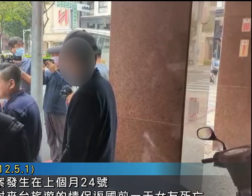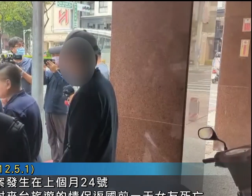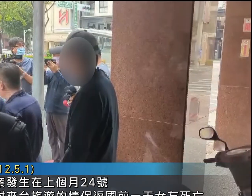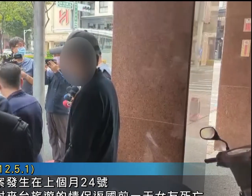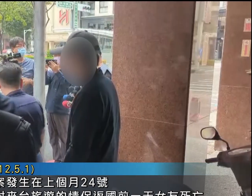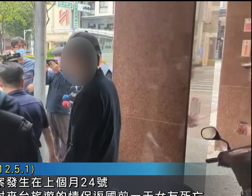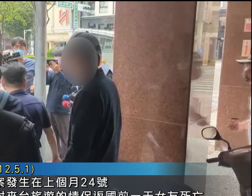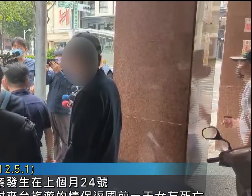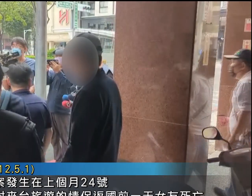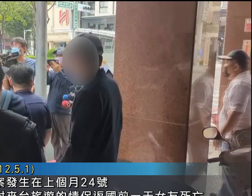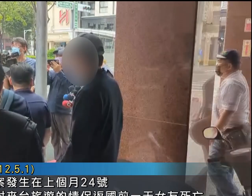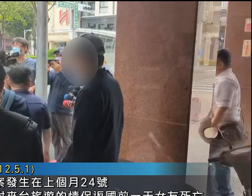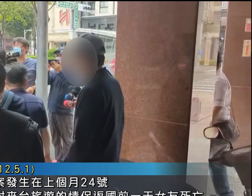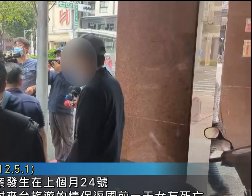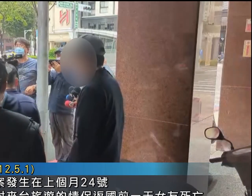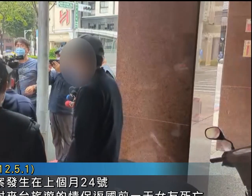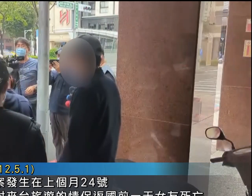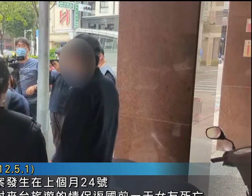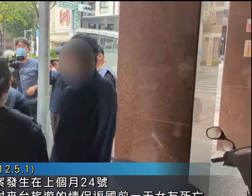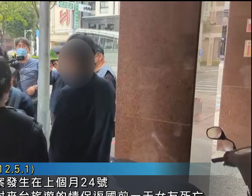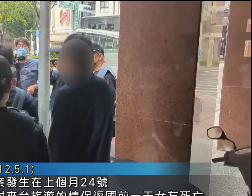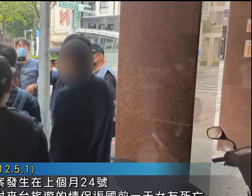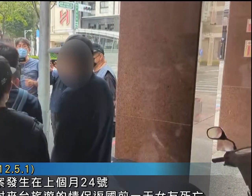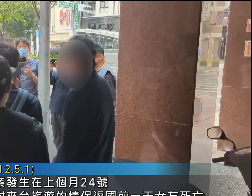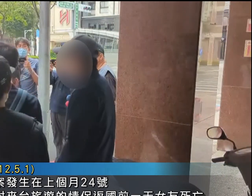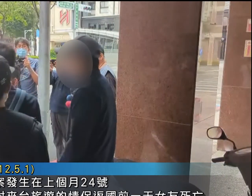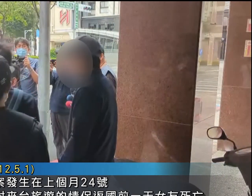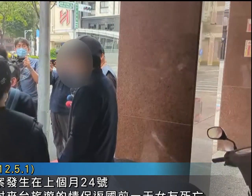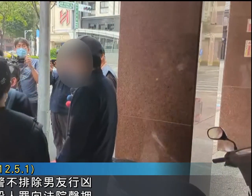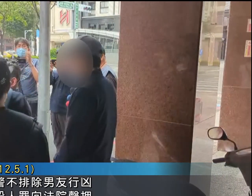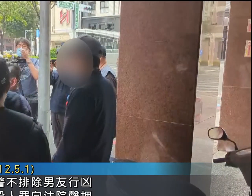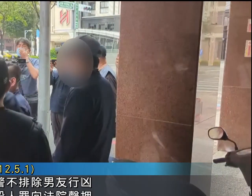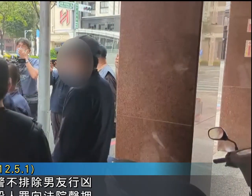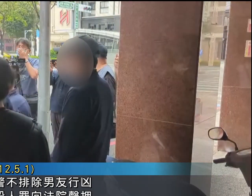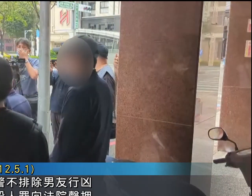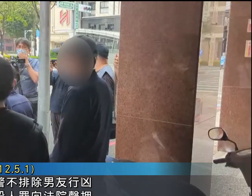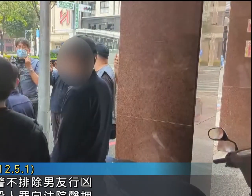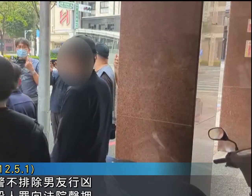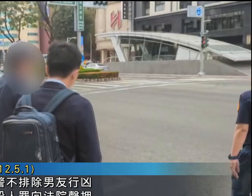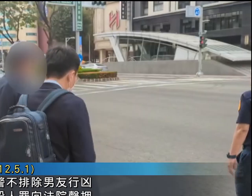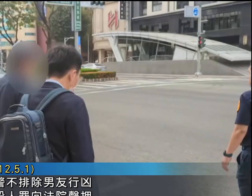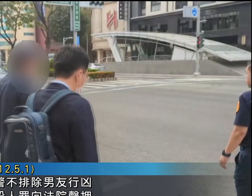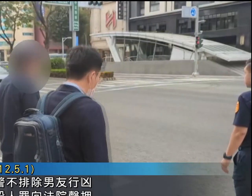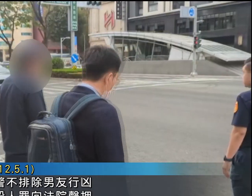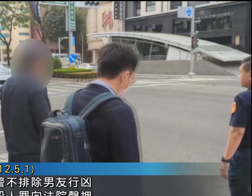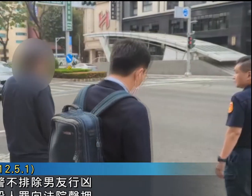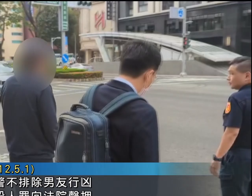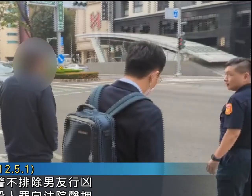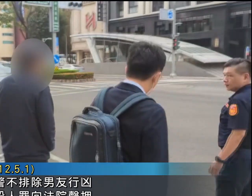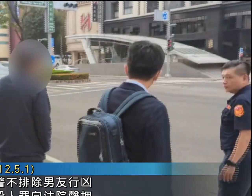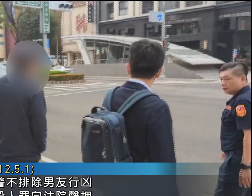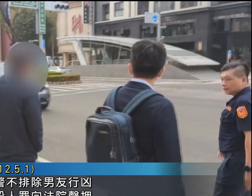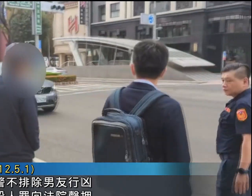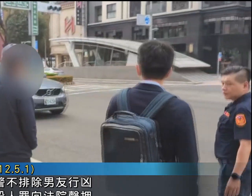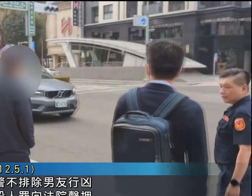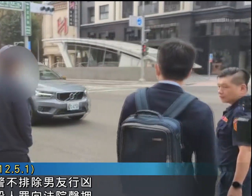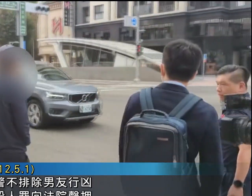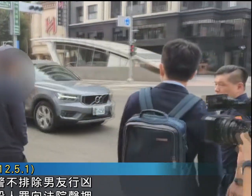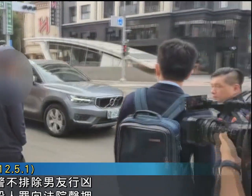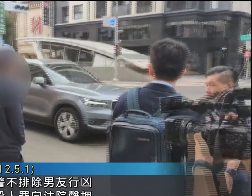来台旅游的情侣返国前一天，女友死亡。检警不排除男友行凶，依杀人罪向法院声押，最